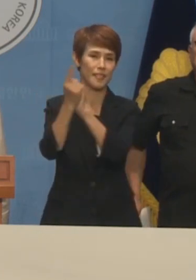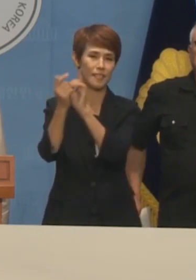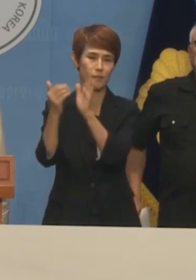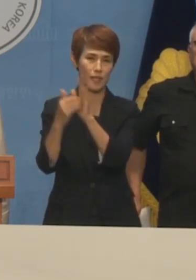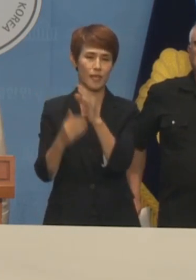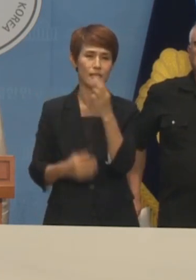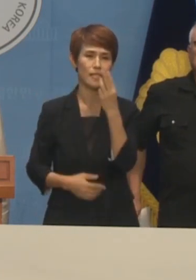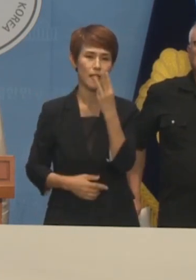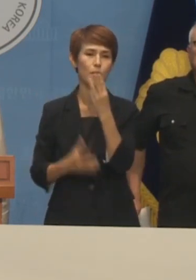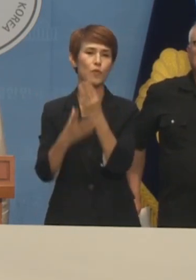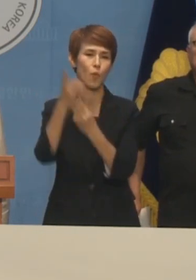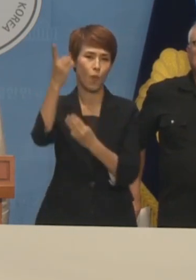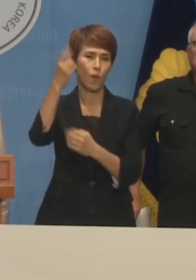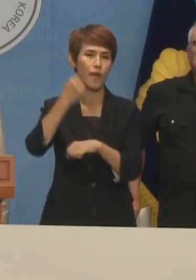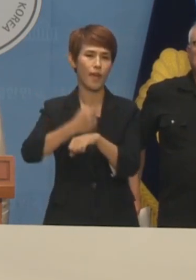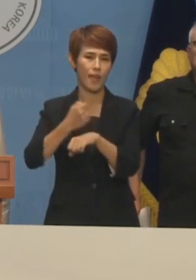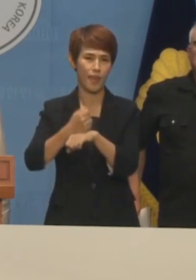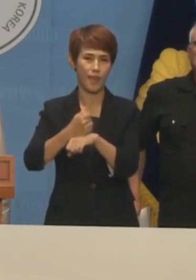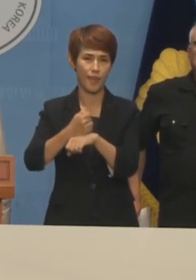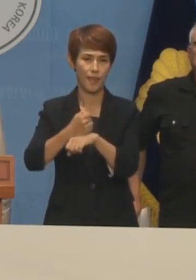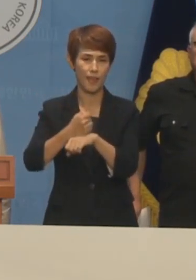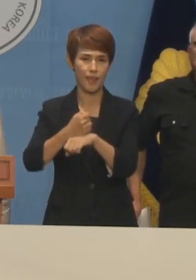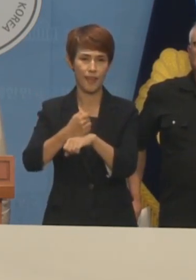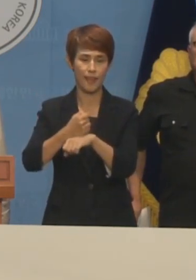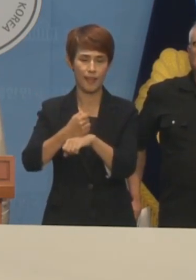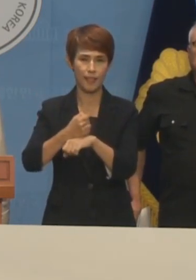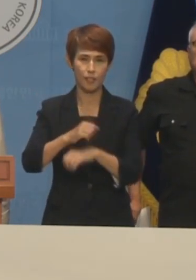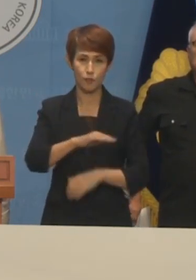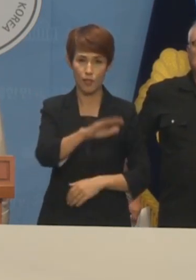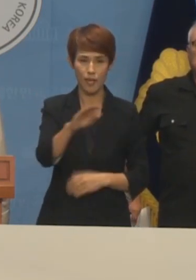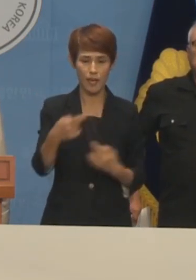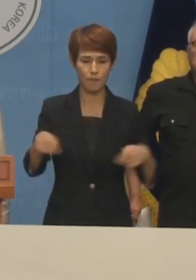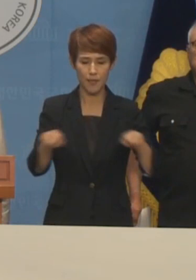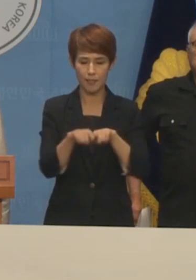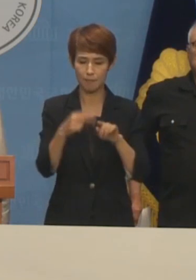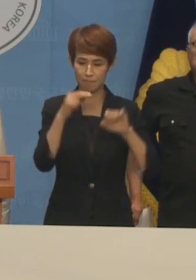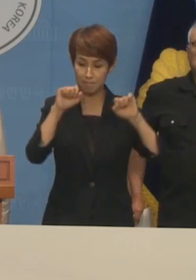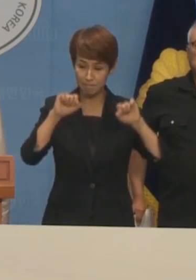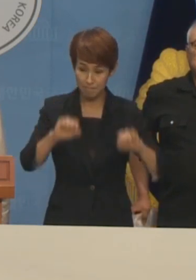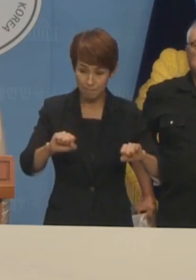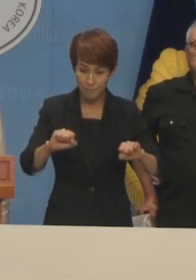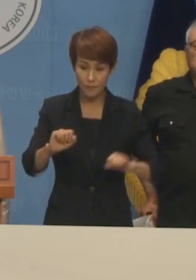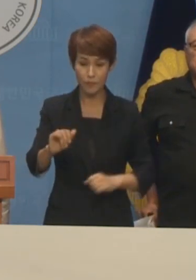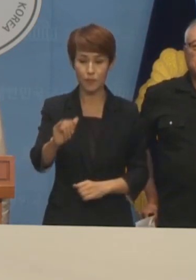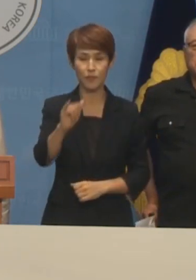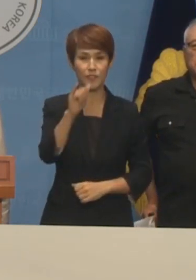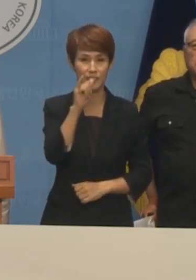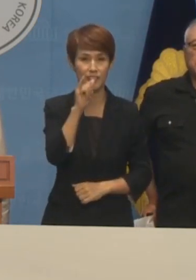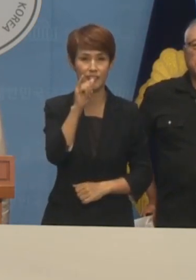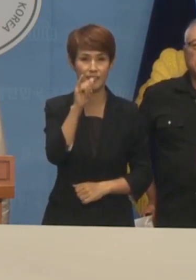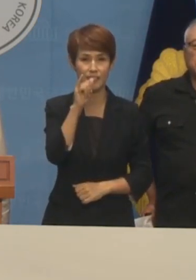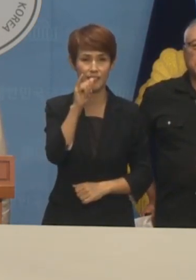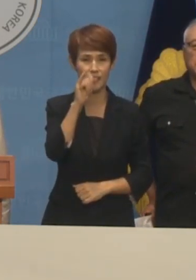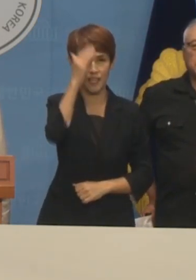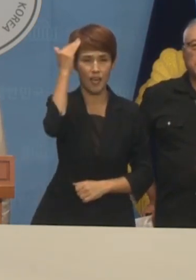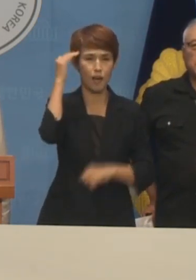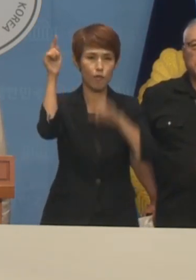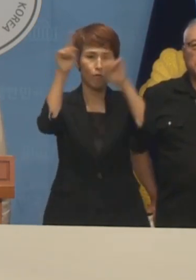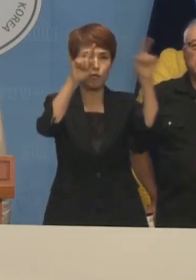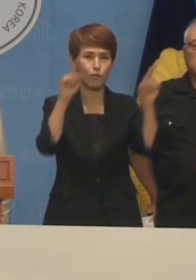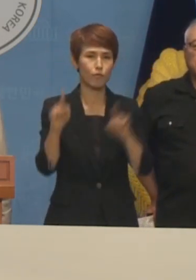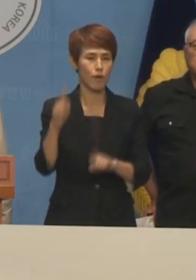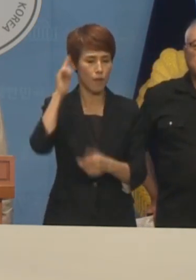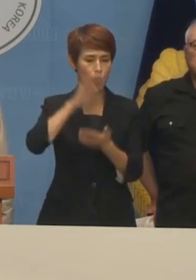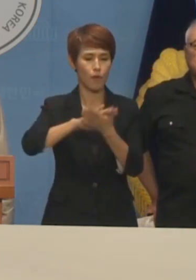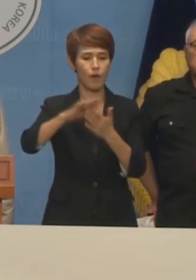삼통실현을 해서 어떻게 하든지 궁극적으로 우리가 공생공영할 수 있는 그런 한반도 평화 공존의